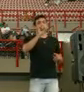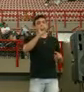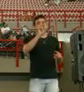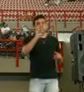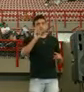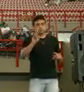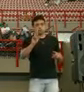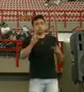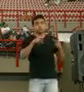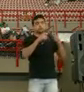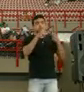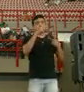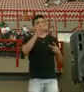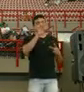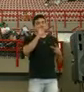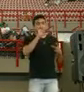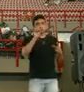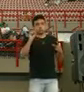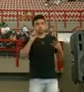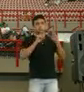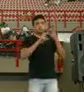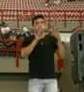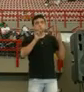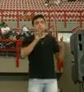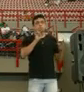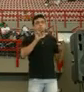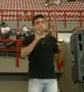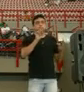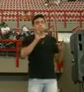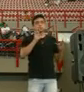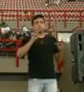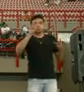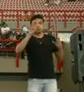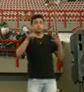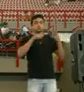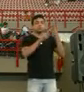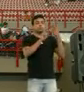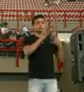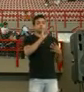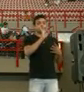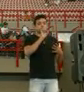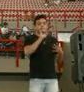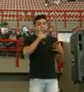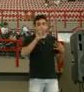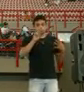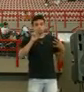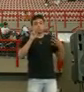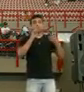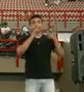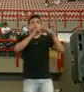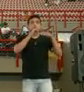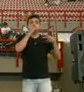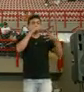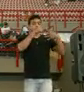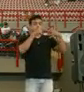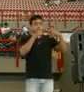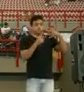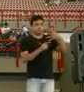Lavoisier, Proust, Dalton e Richter. Dessas 4